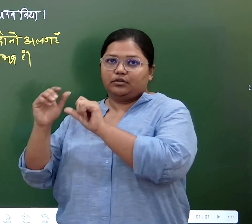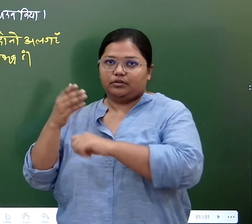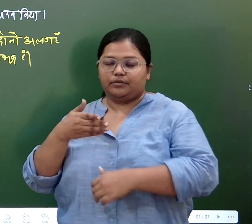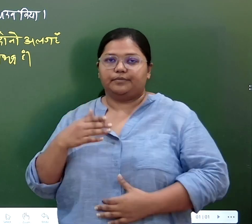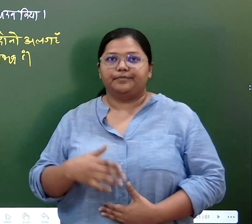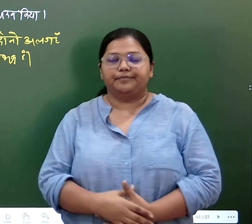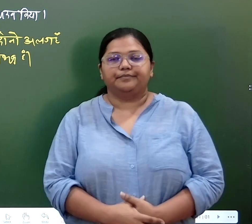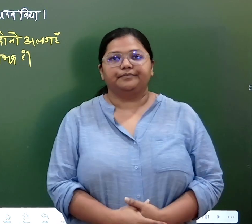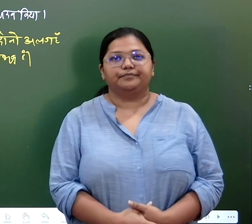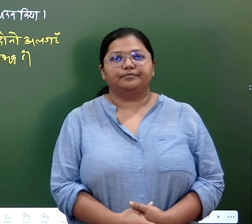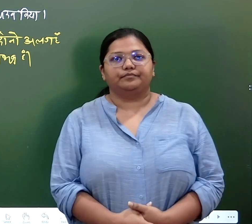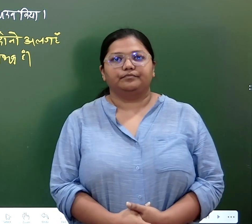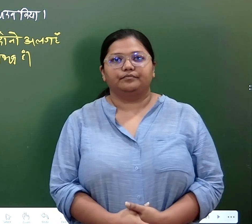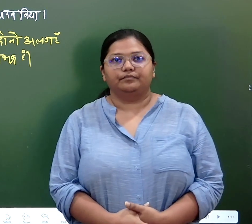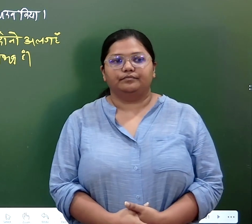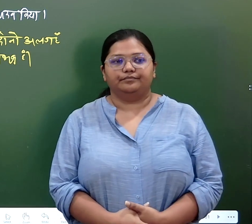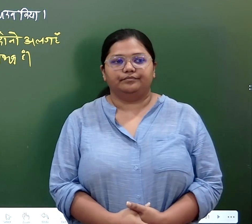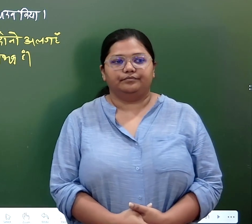द्वैतवाद,